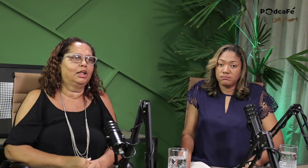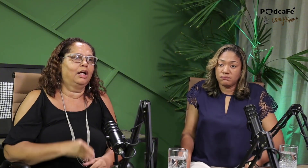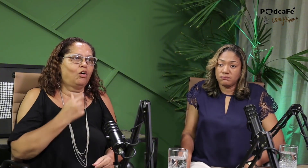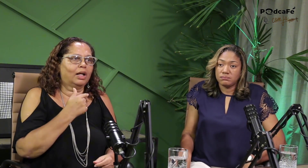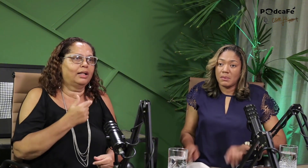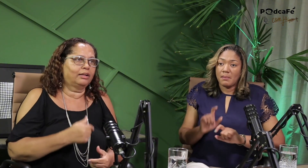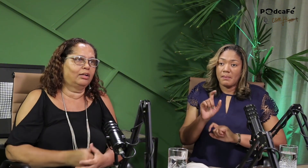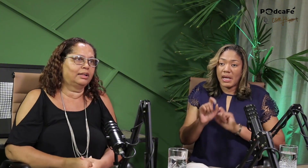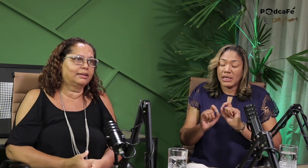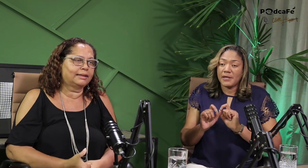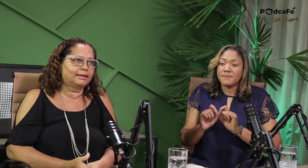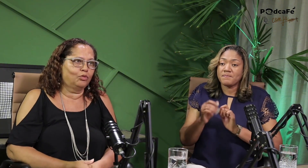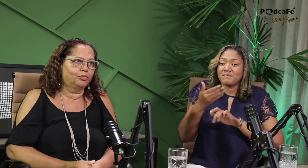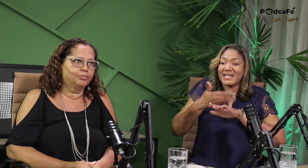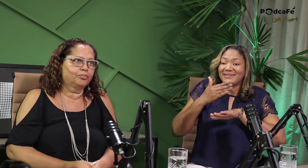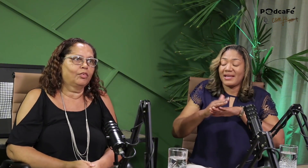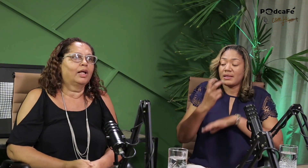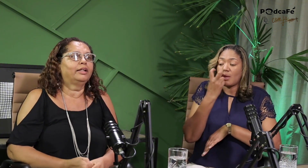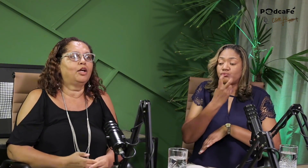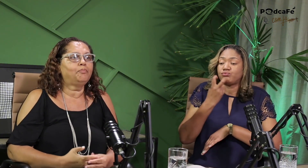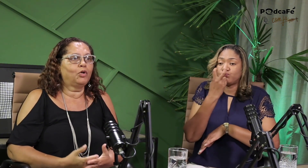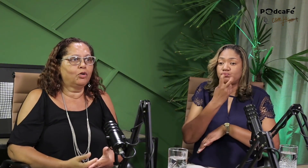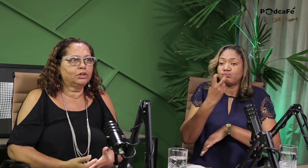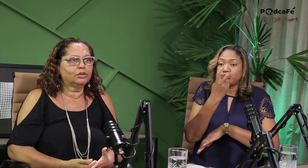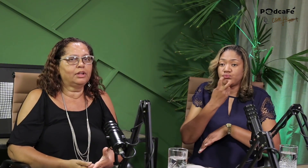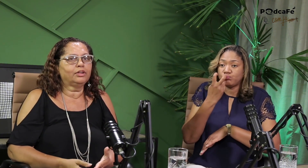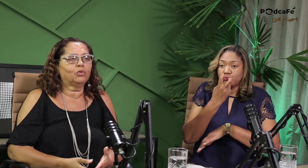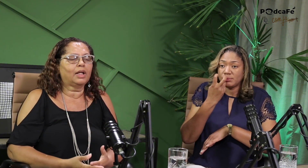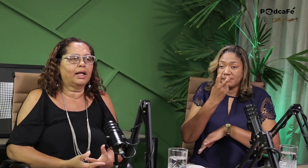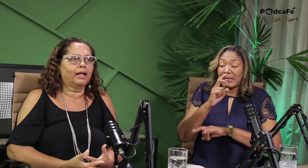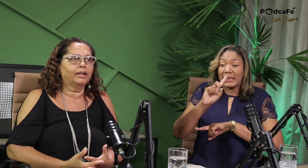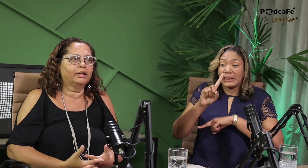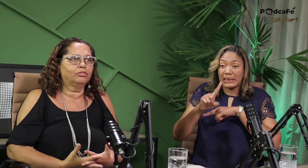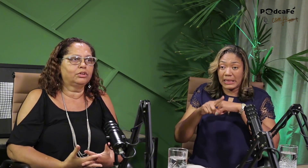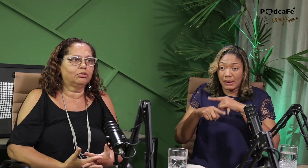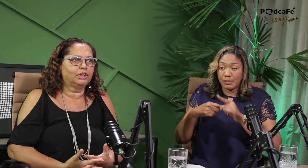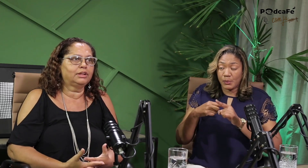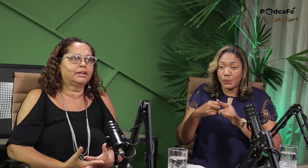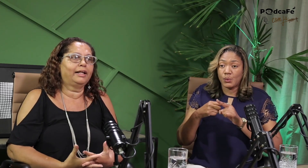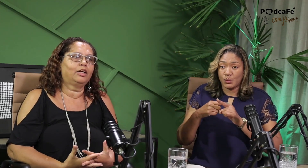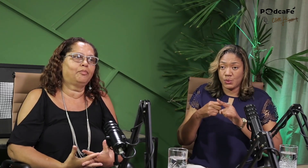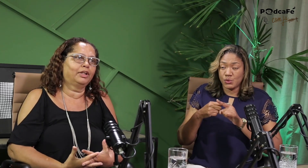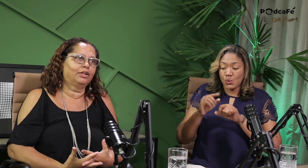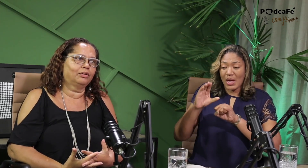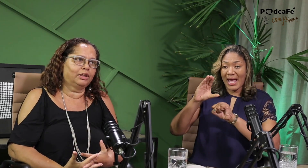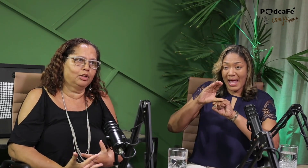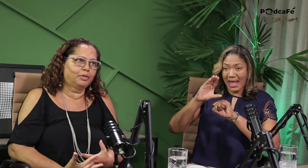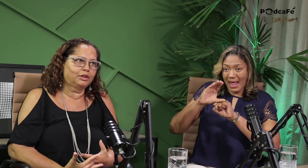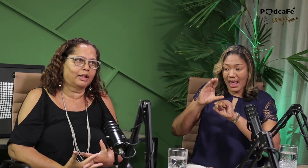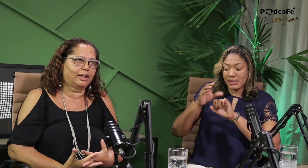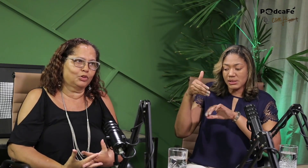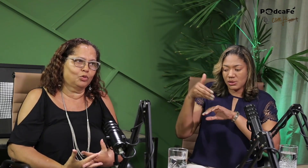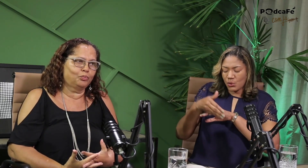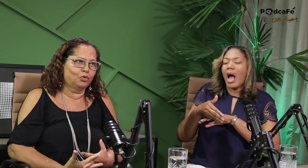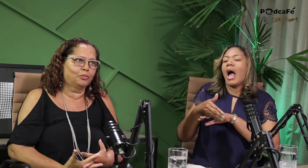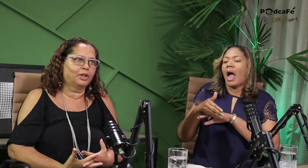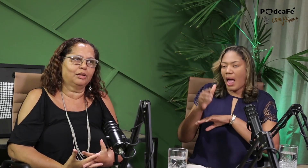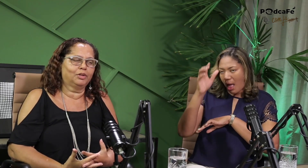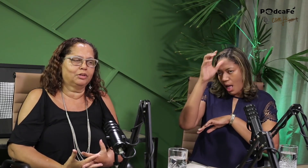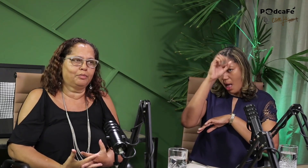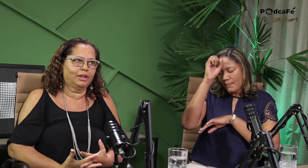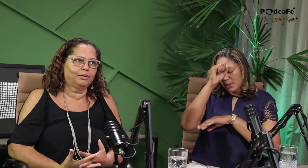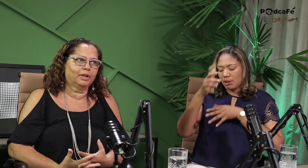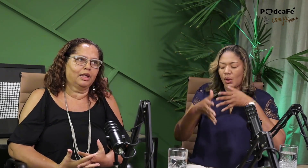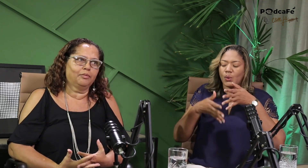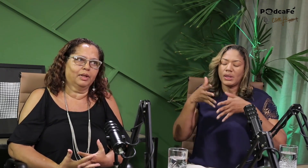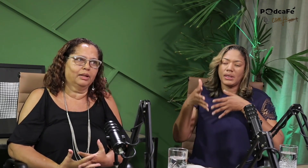de oralização. Depois, quando ele entrou em Wilson Lins, ele aprendeu Libras, atrasou um pouco, porque ele também